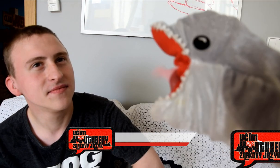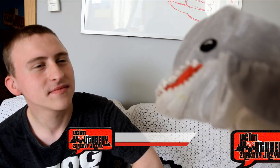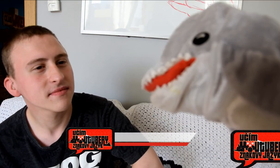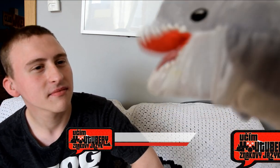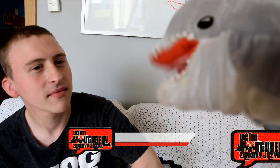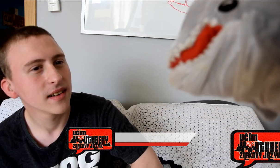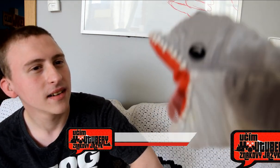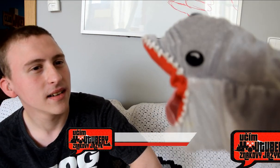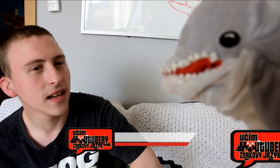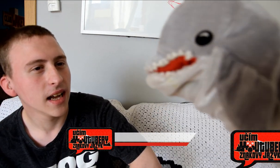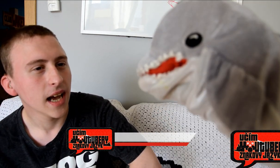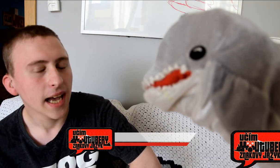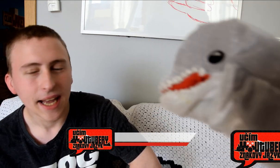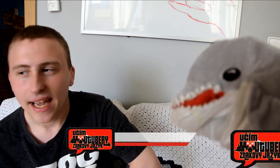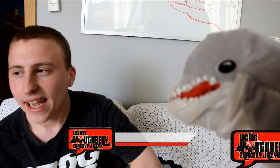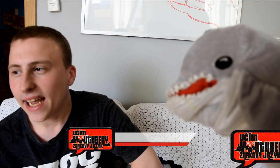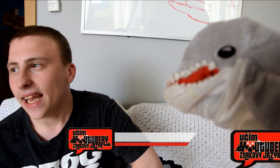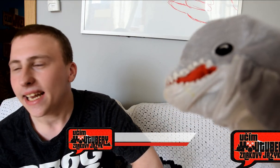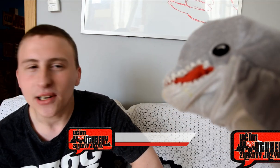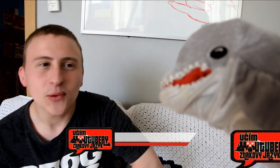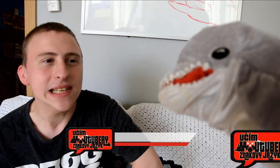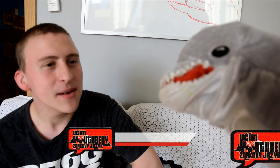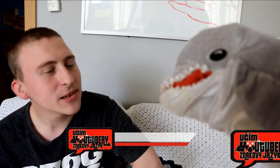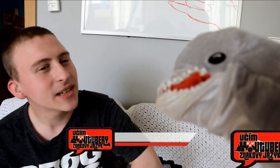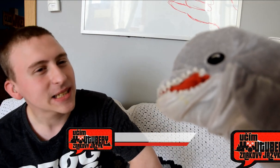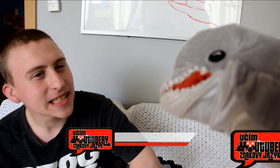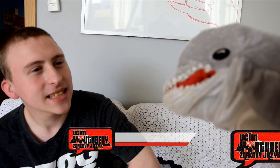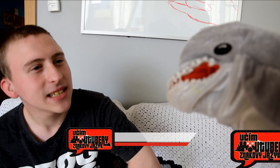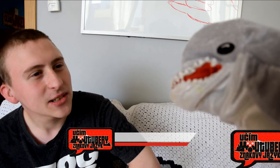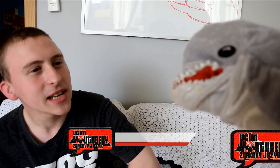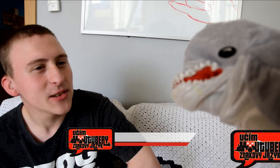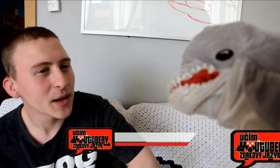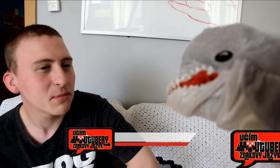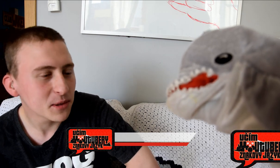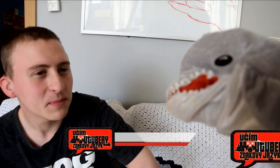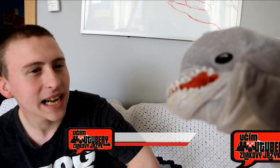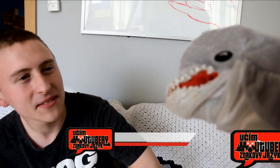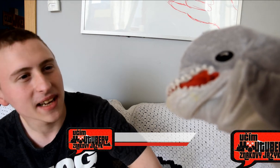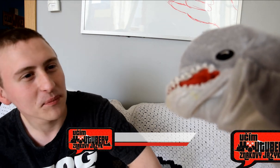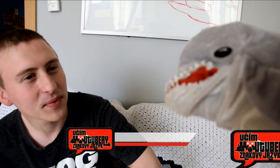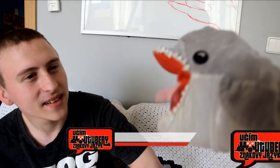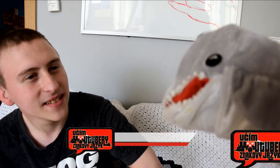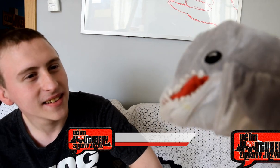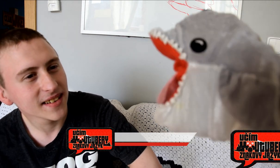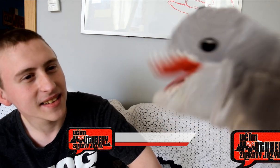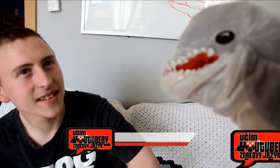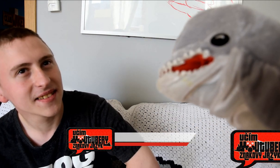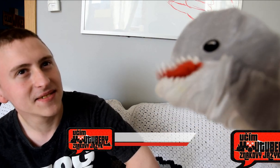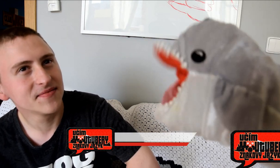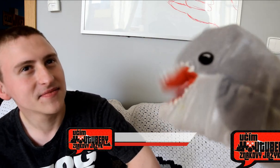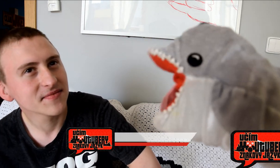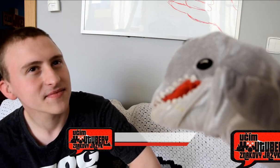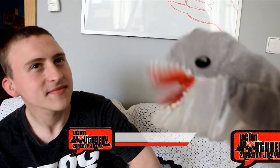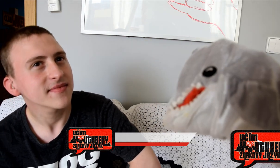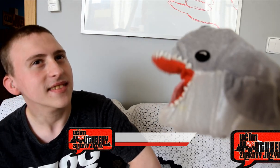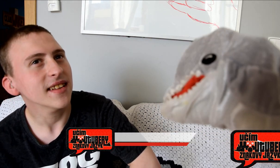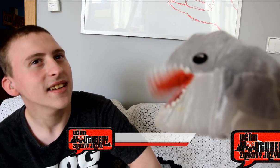Ukázal jsem to správně? Já ti to už nám ukázal, si to jednou aspoň správně. Děkuji ti moc. Dobře, jak se